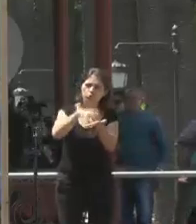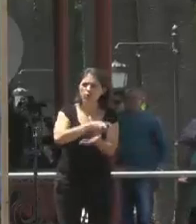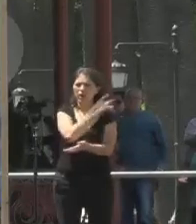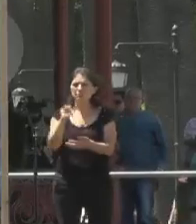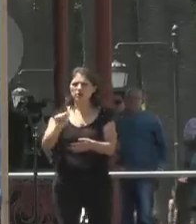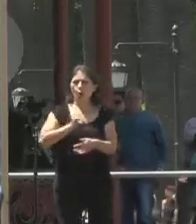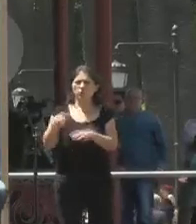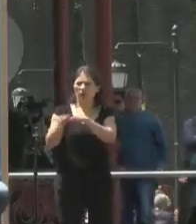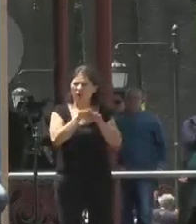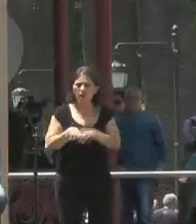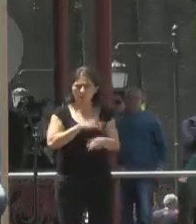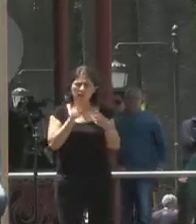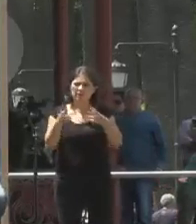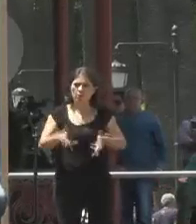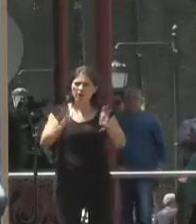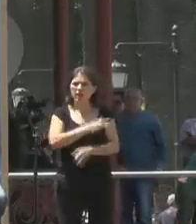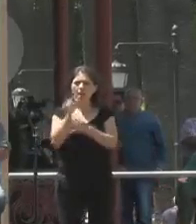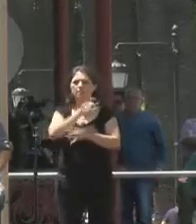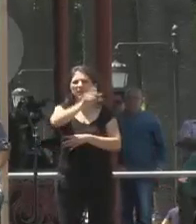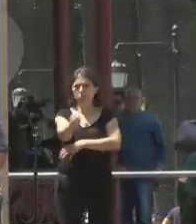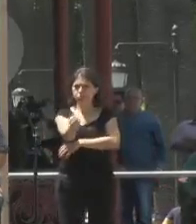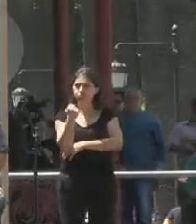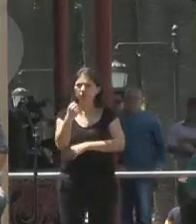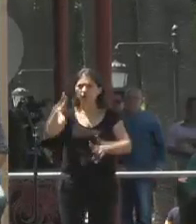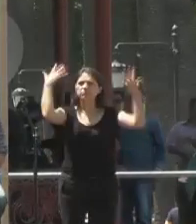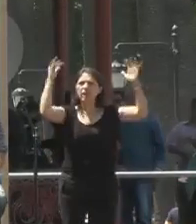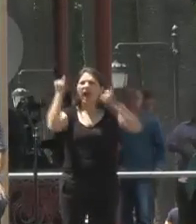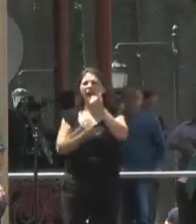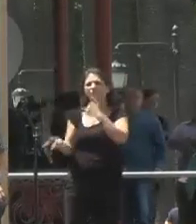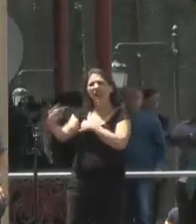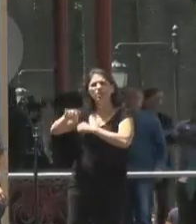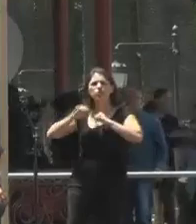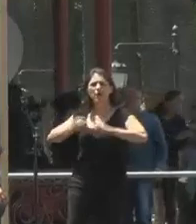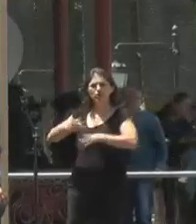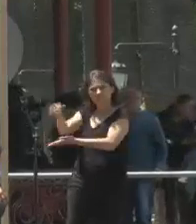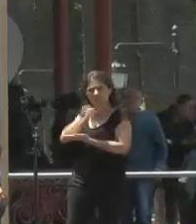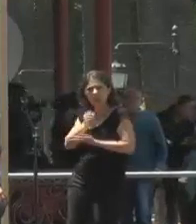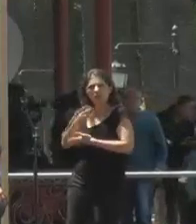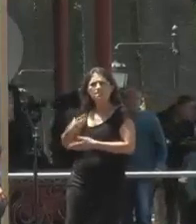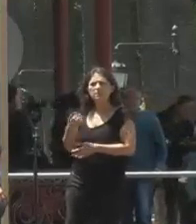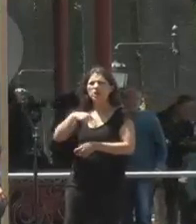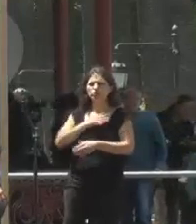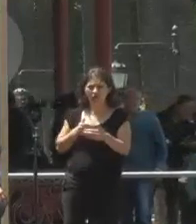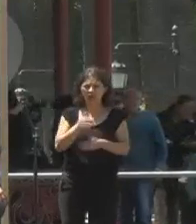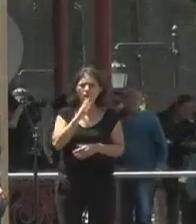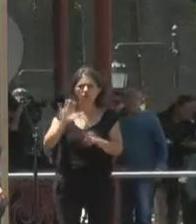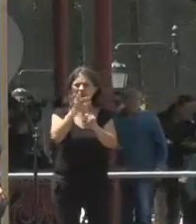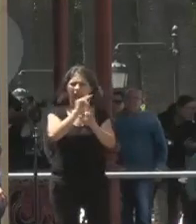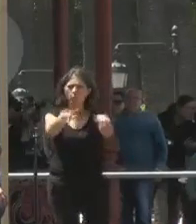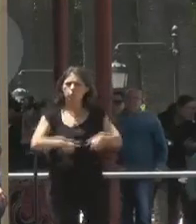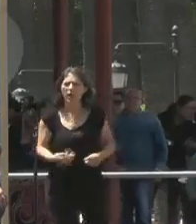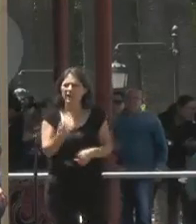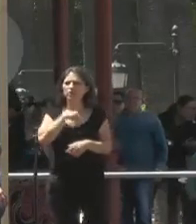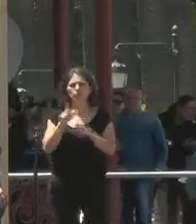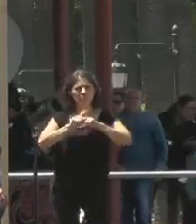oportunidades, democracia y soberanía popular. Esa es la herencia de nuestros mayores, esa es la herencia que salimos a ganar, a recuperar y